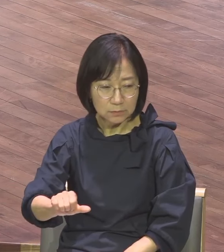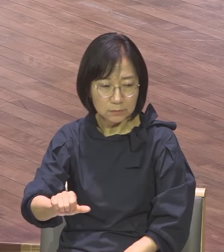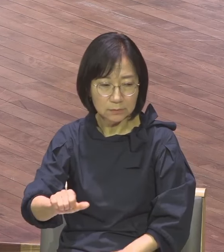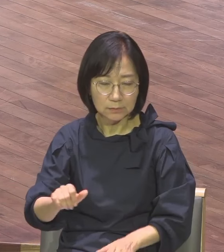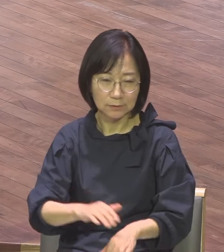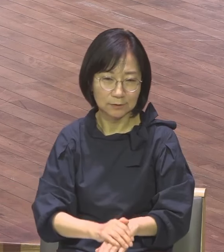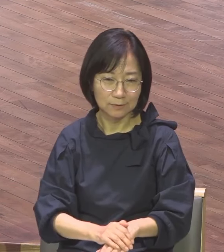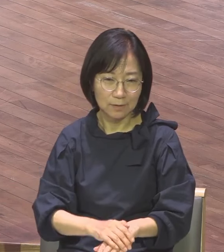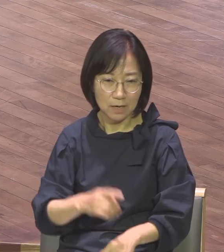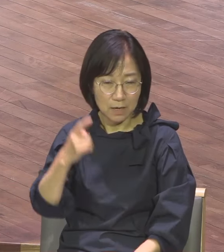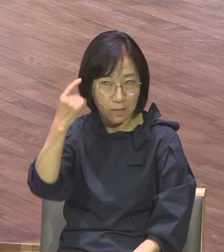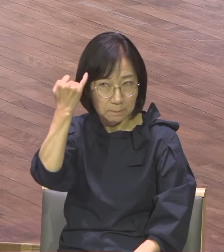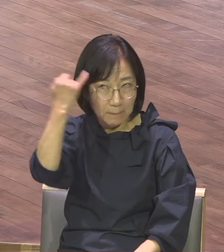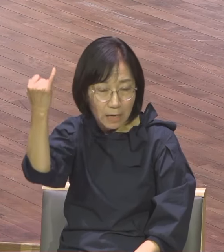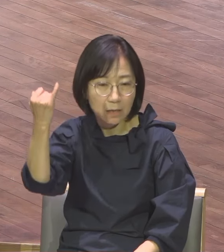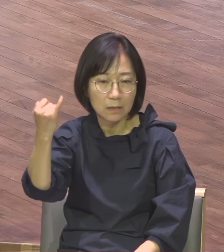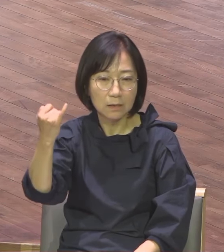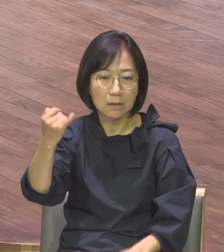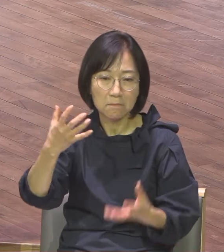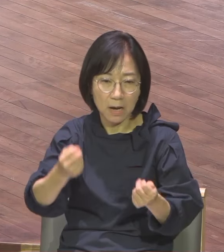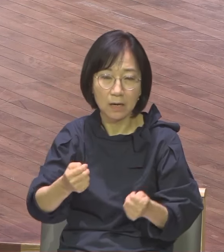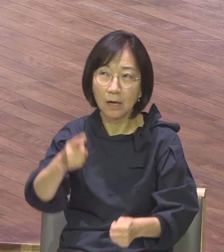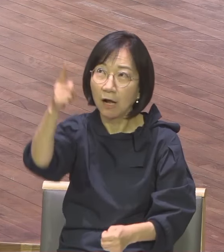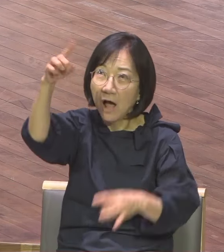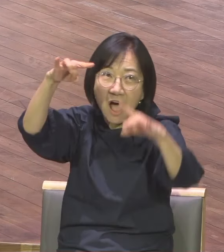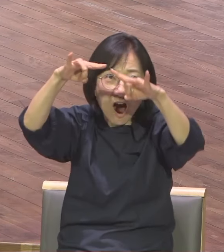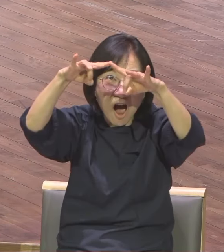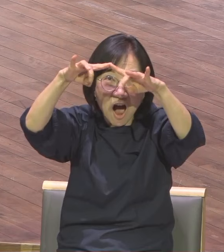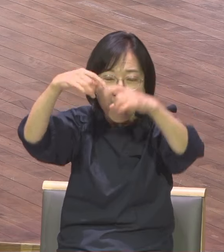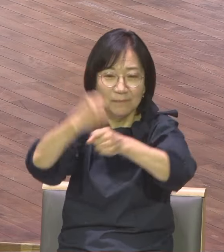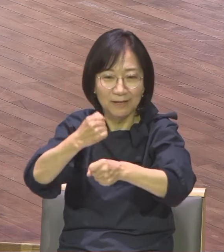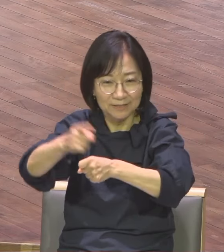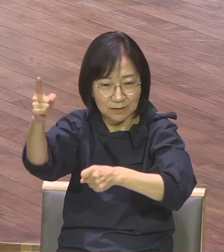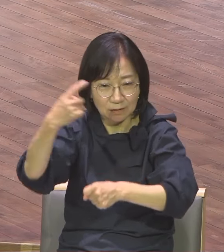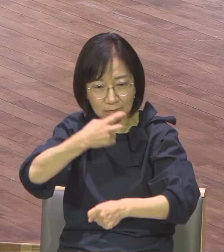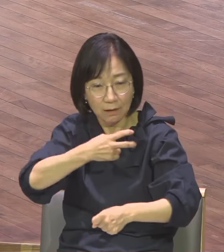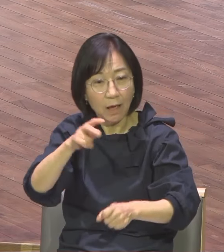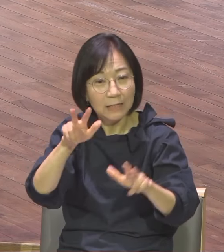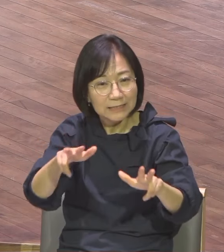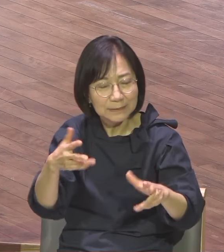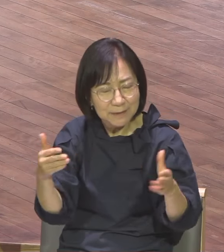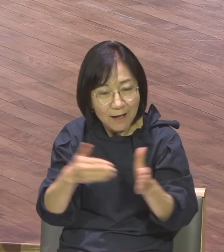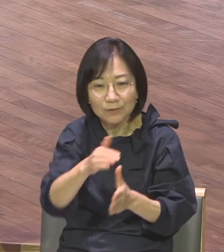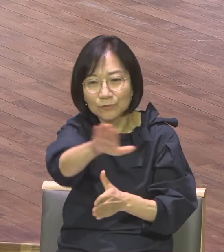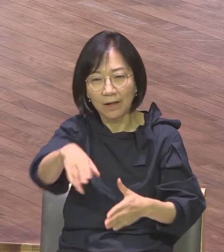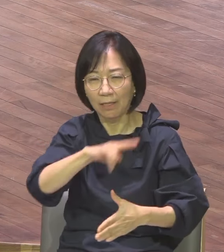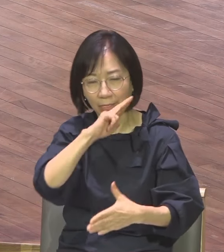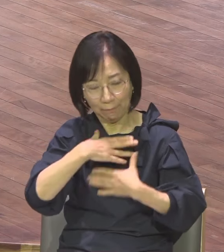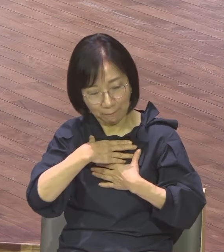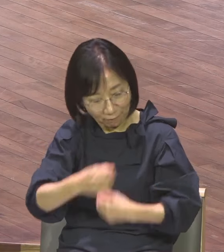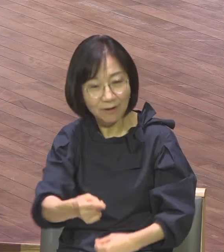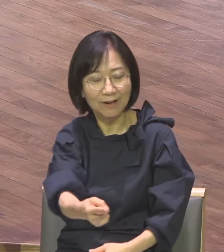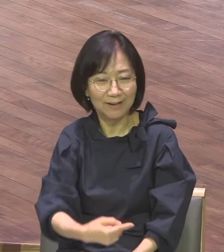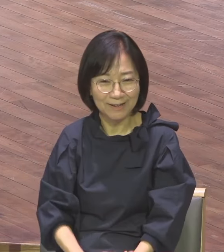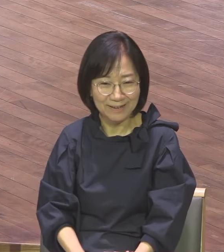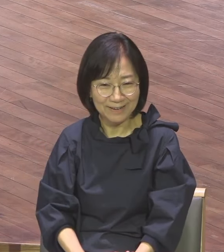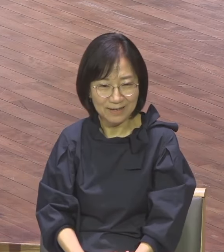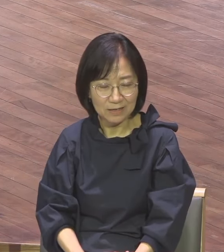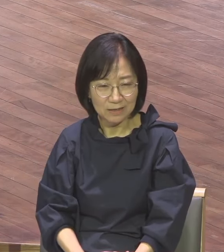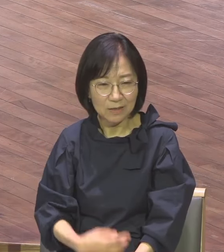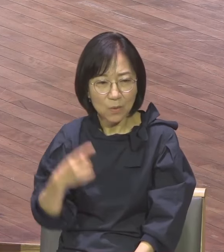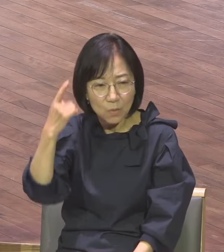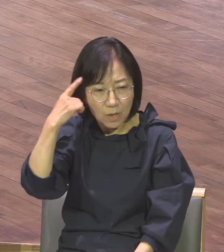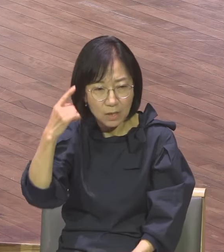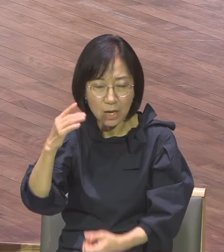우리가 신실지고 있잖아요. 이 잠재력. 엄청나게 하나님이 이 땅에 보낼 때 주어진 그 엄청난